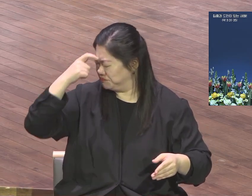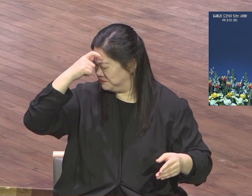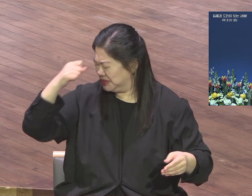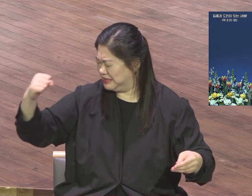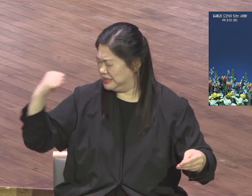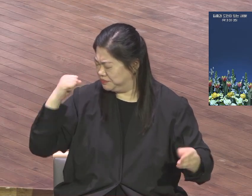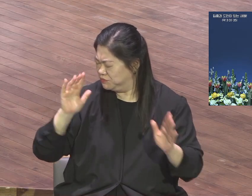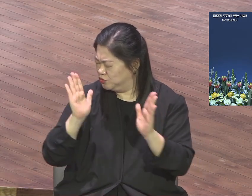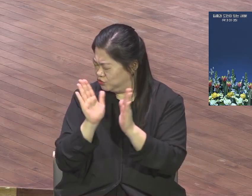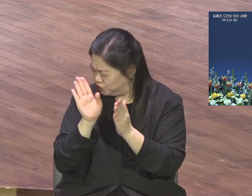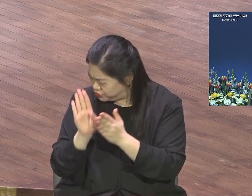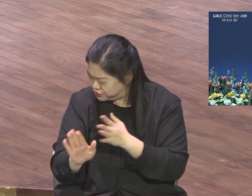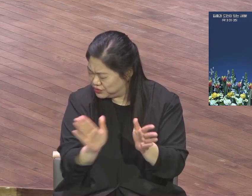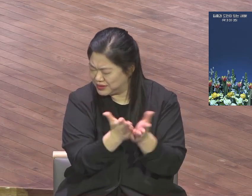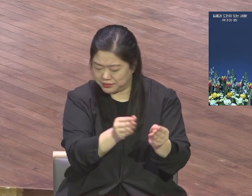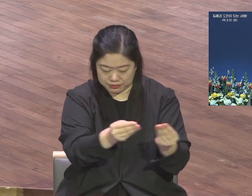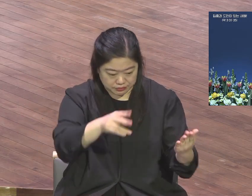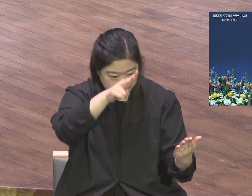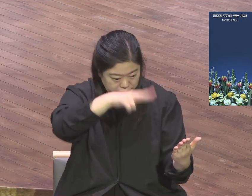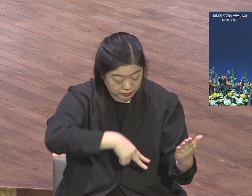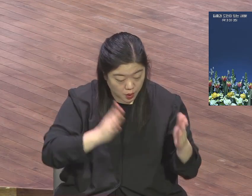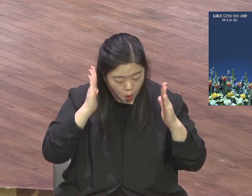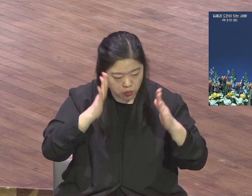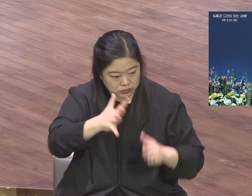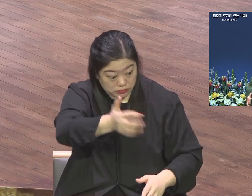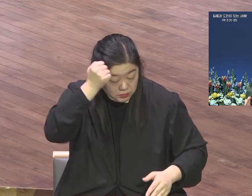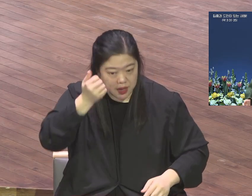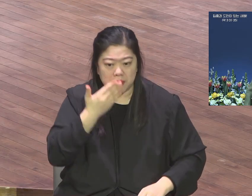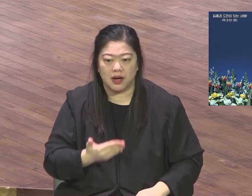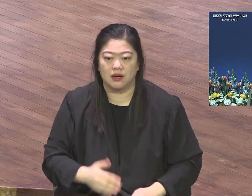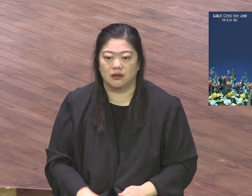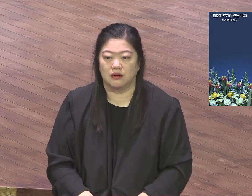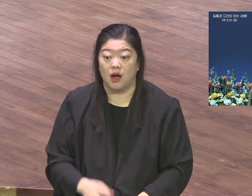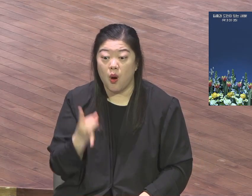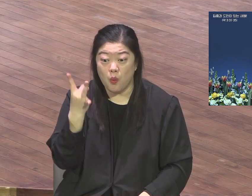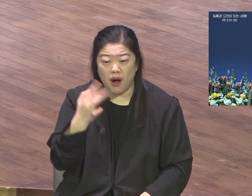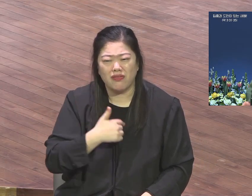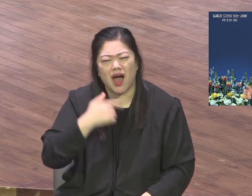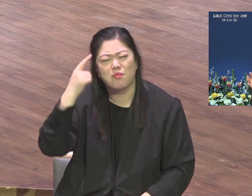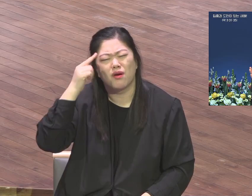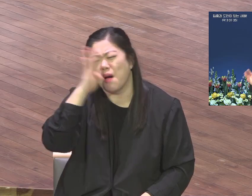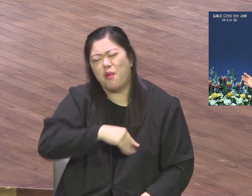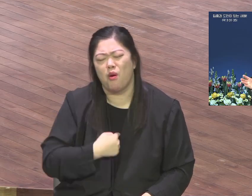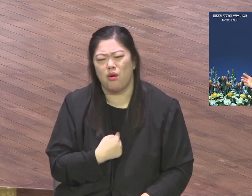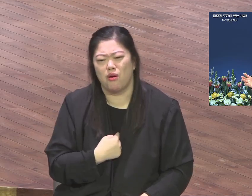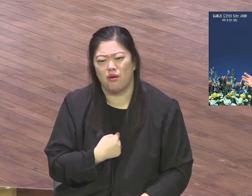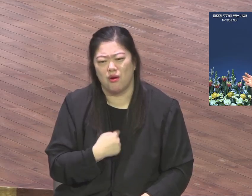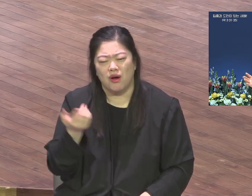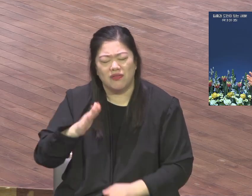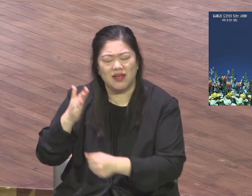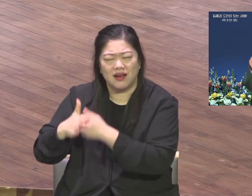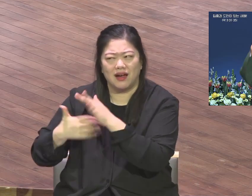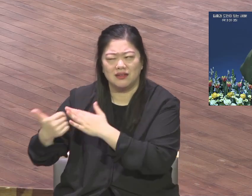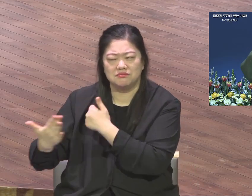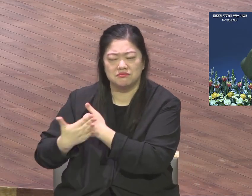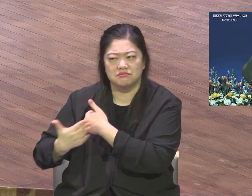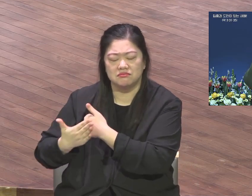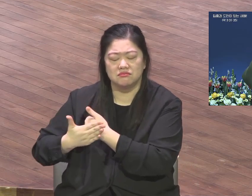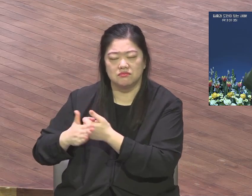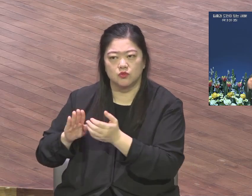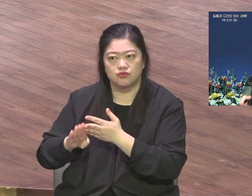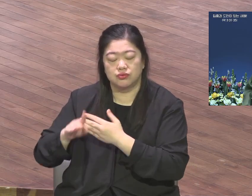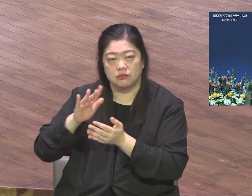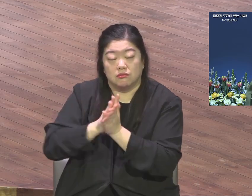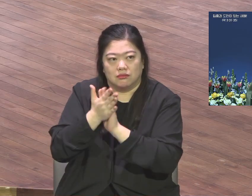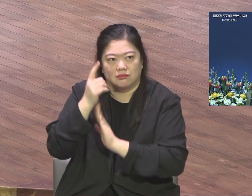구하라. 창조적지, 야, 너 머리 좋다. 사실 안 좋은데 머리 좋다 그래요. 그렇게 말하게 돼 있다니까. 하나님 주신 창조도